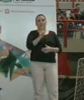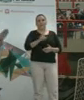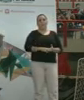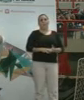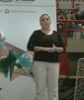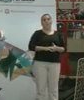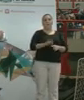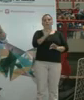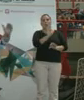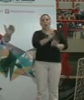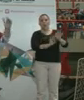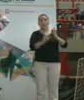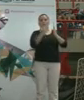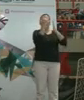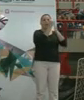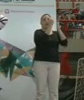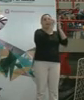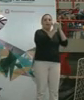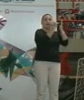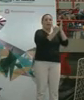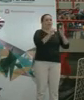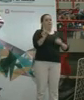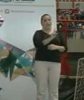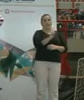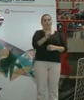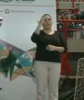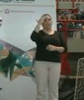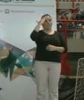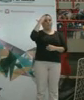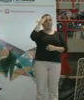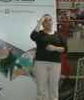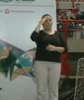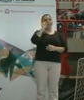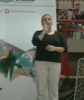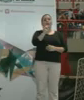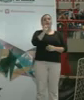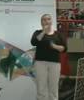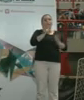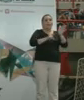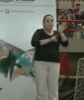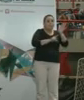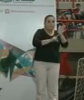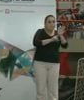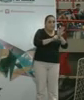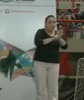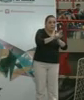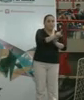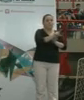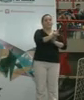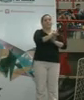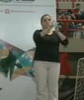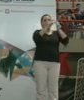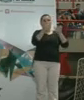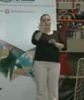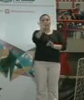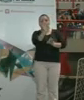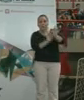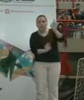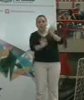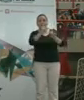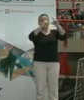montar a equação, nós não vamos montar sistema, vamos entender o que é que a questão disse. E com isso vamos montar